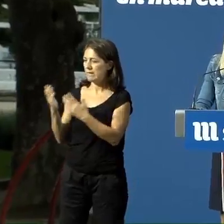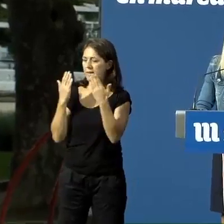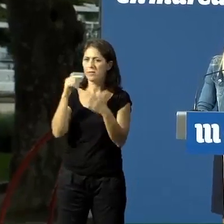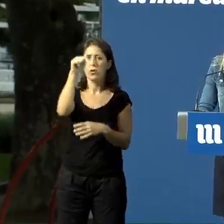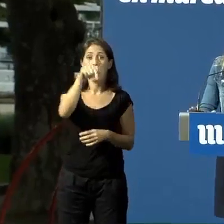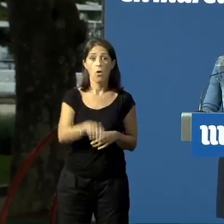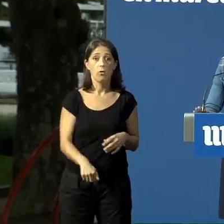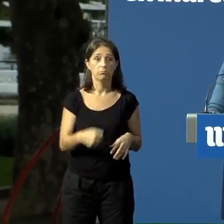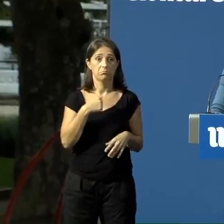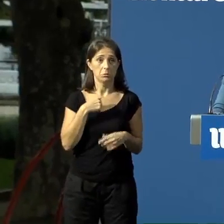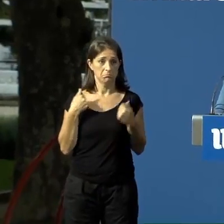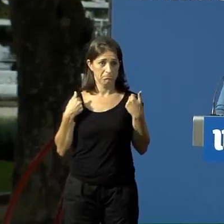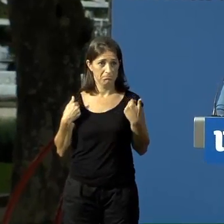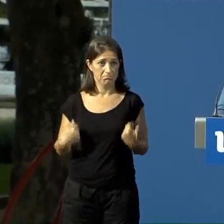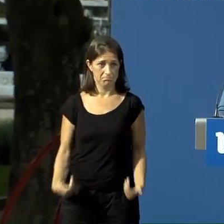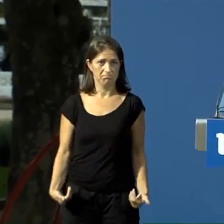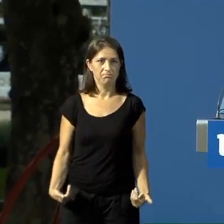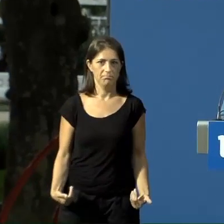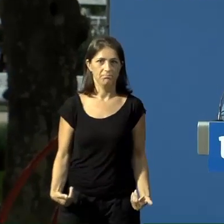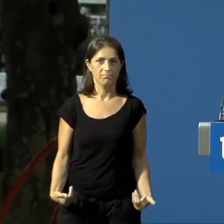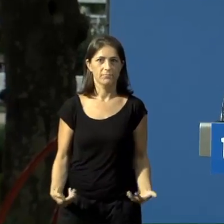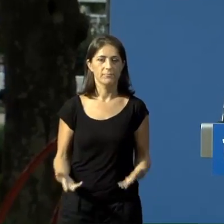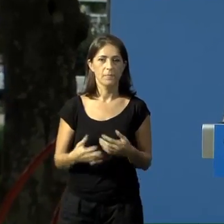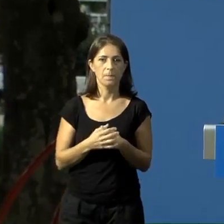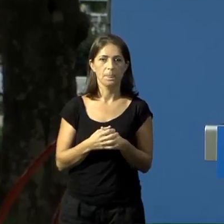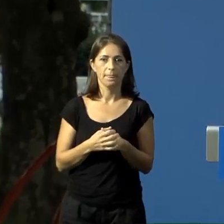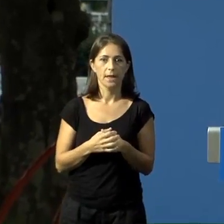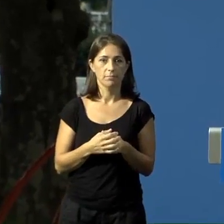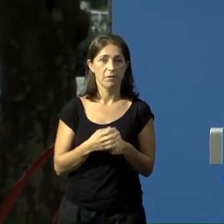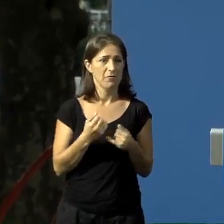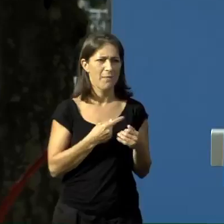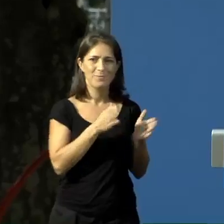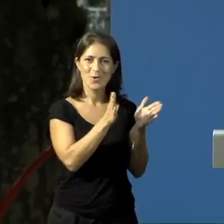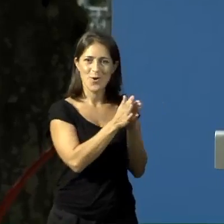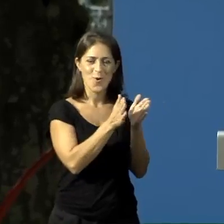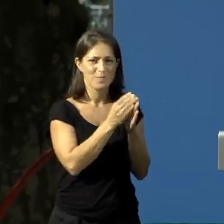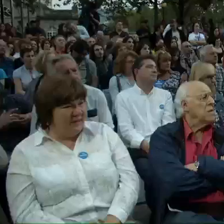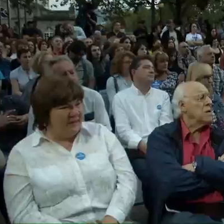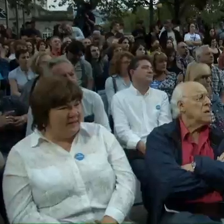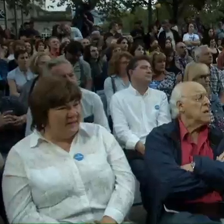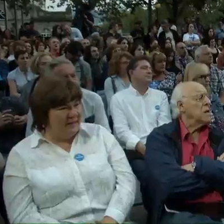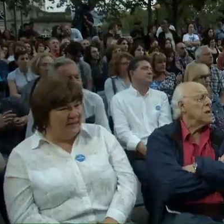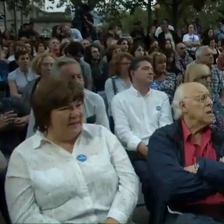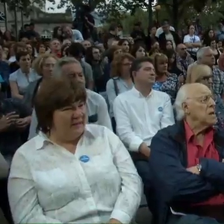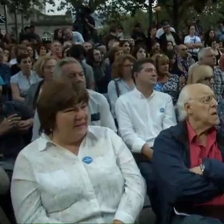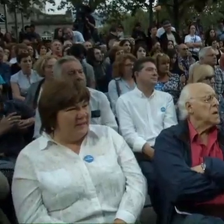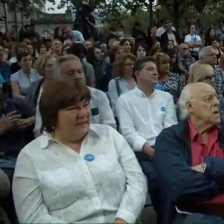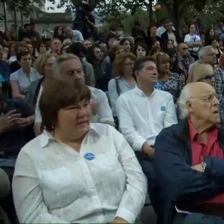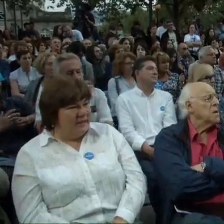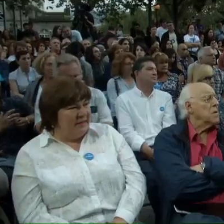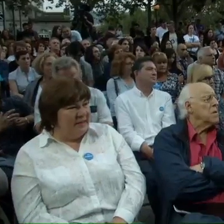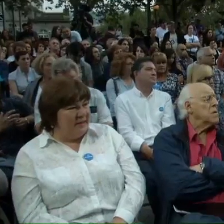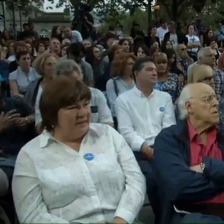Hoxe eu estou aquí cos meus benqueridos compañeiros e compañeiras por